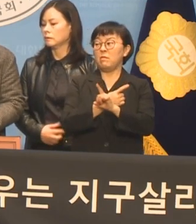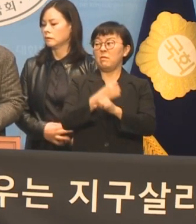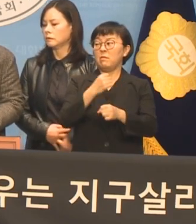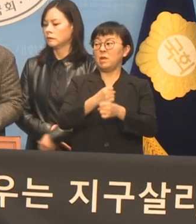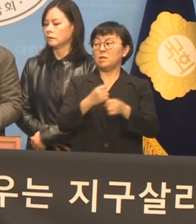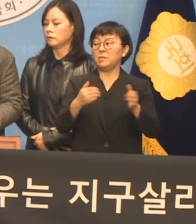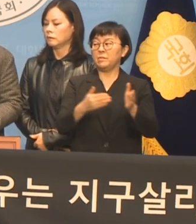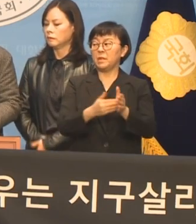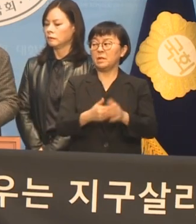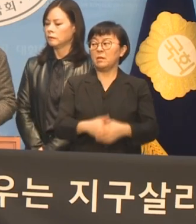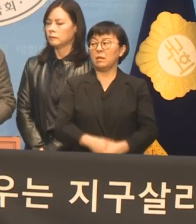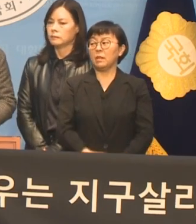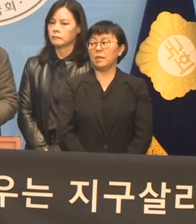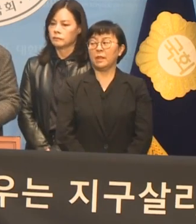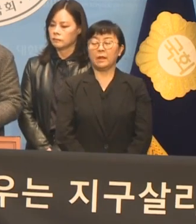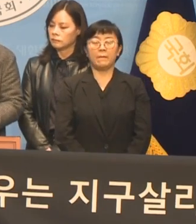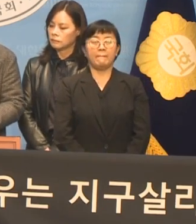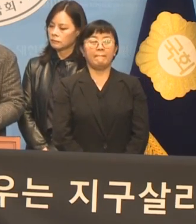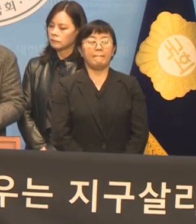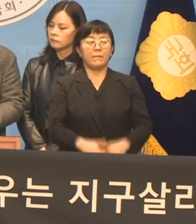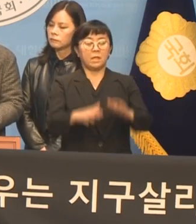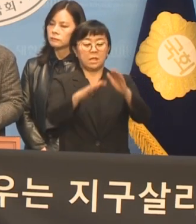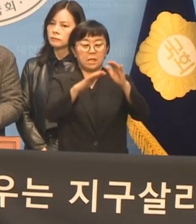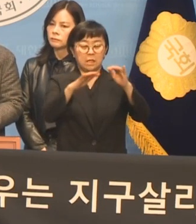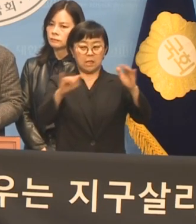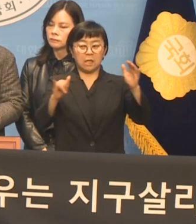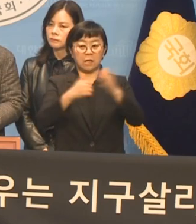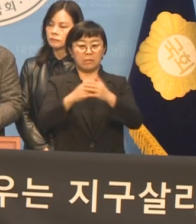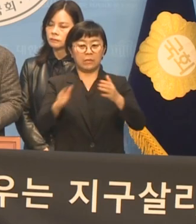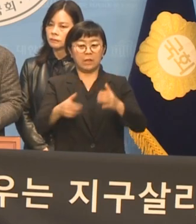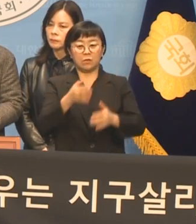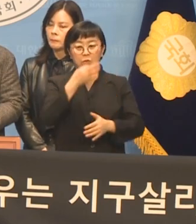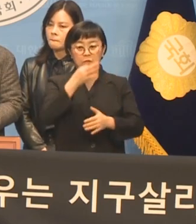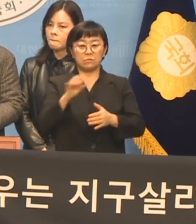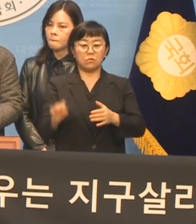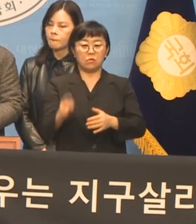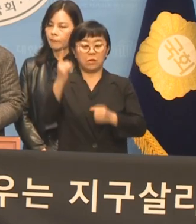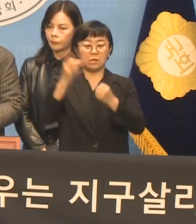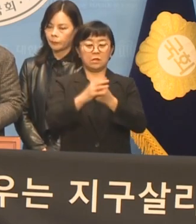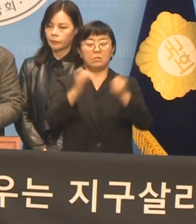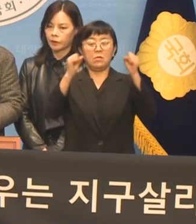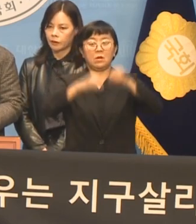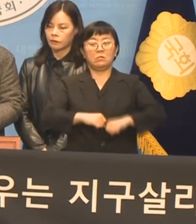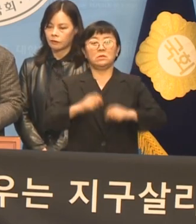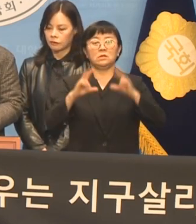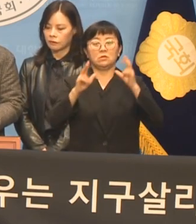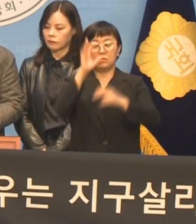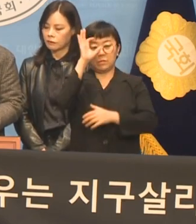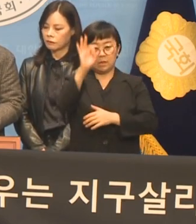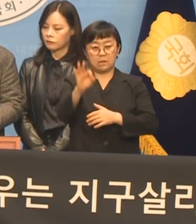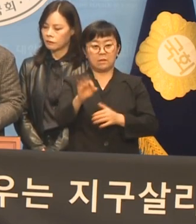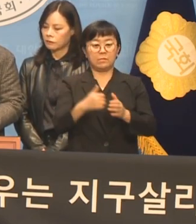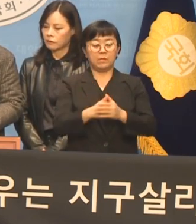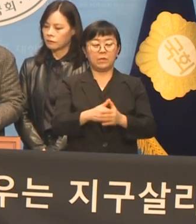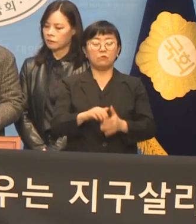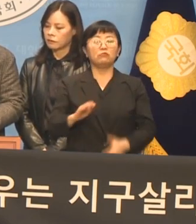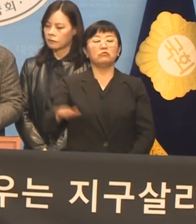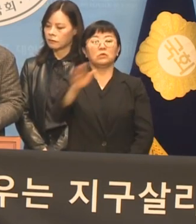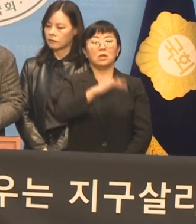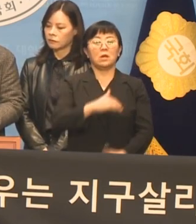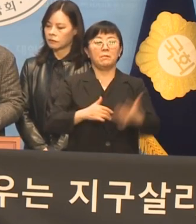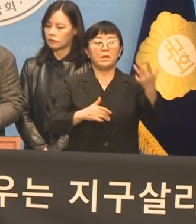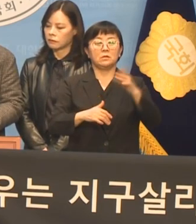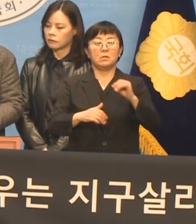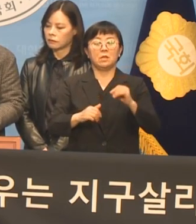만들어 보았습니다. 인간의 이기와 욕심으로 인하여 멸해가는 지구를 보시라. 아, 우리